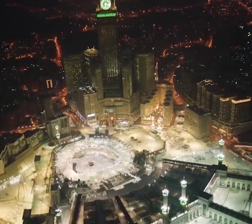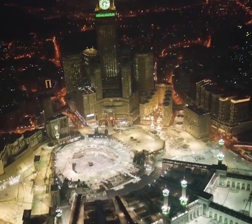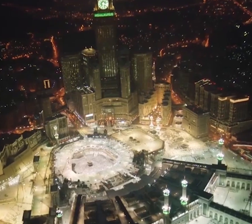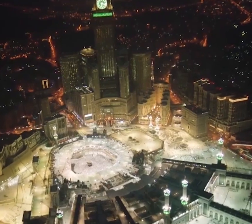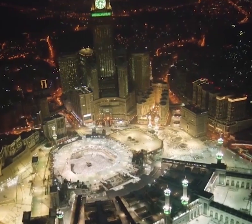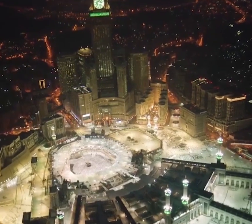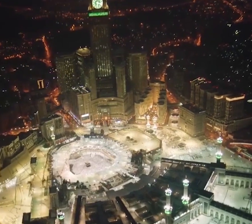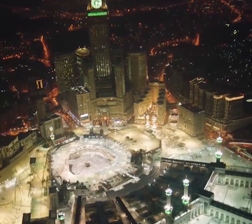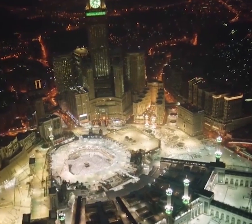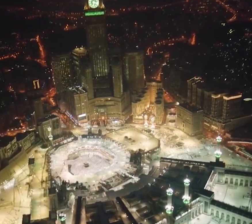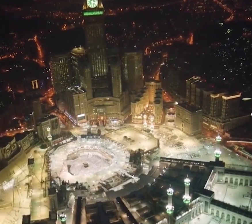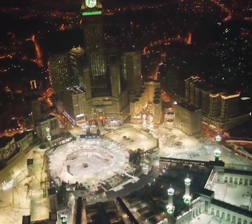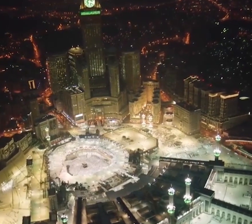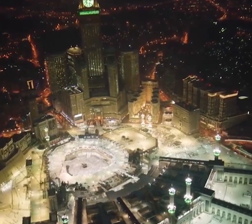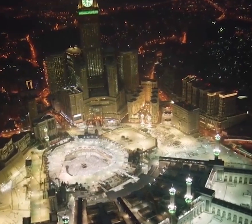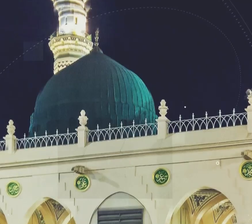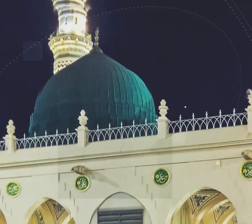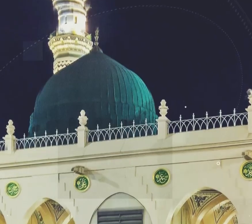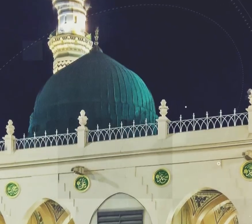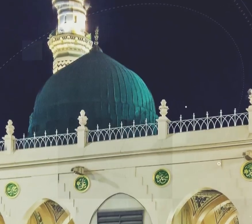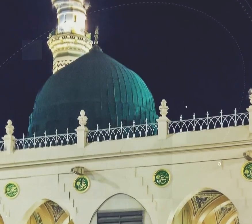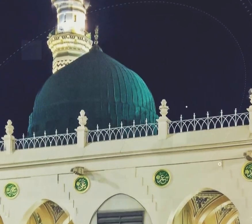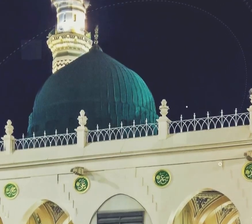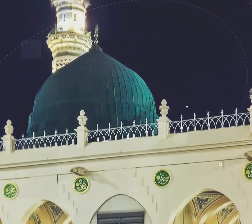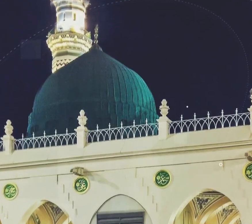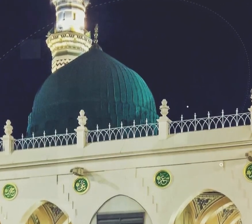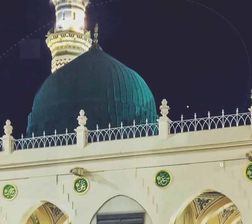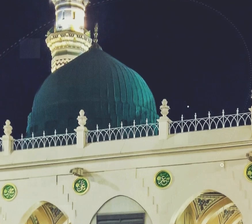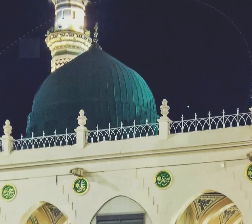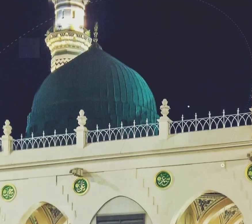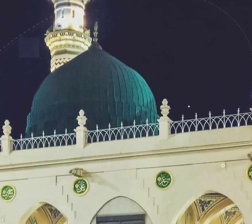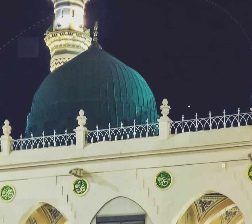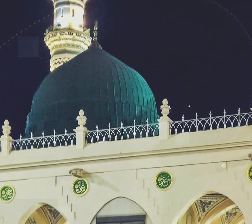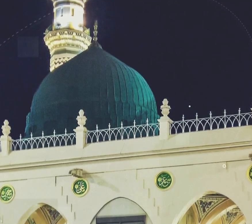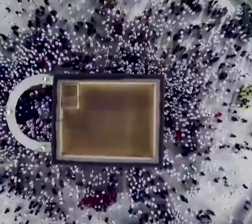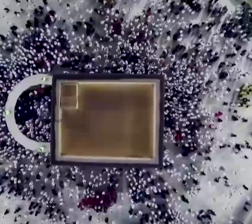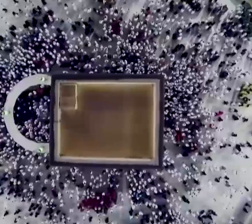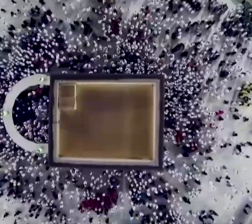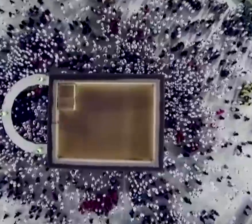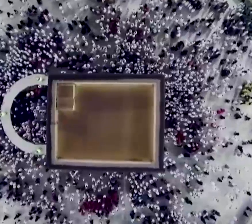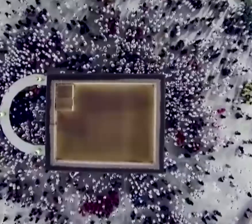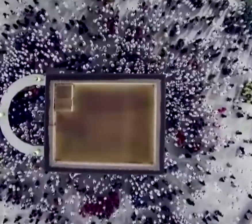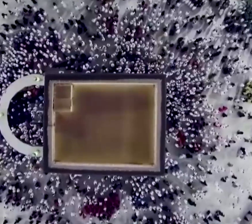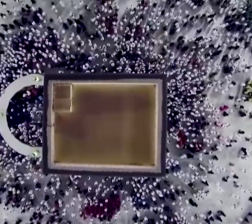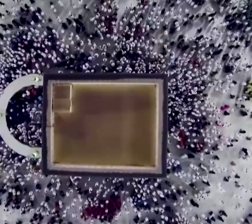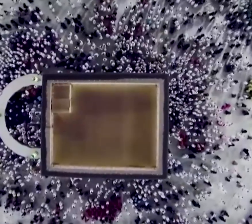الحمد للہ رب العالمین والصلاة والسلام على سید المرسلین، اما بعد فاعوذ باللہ